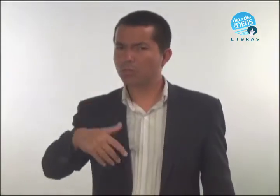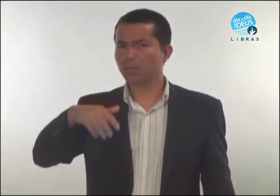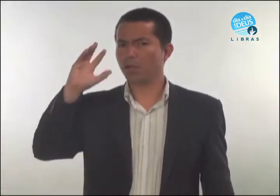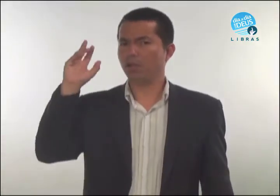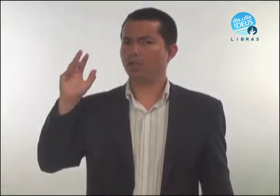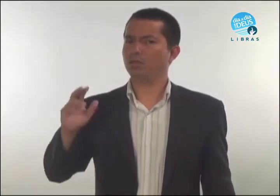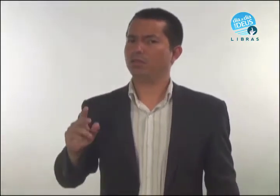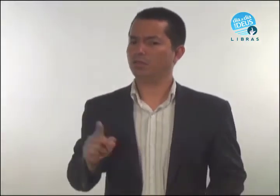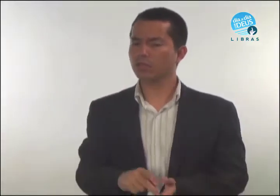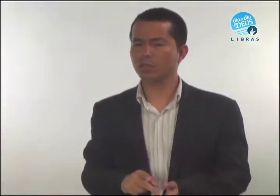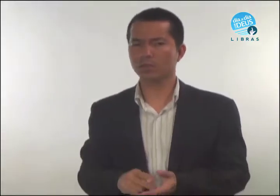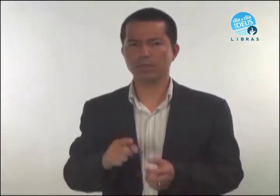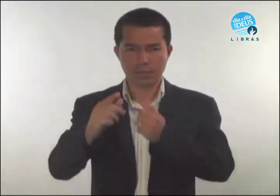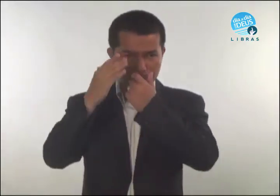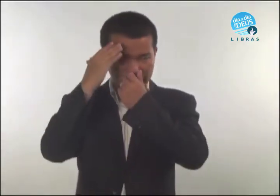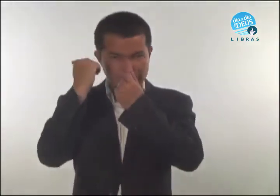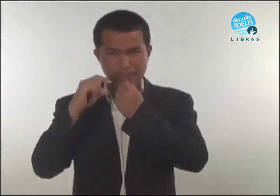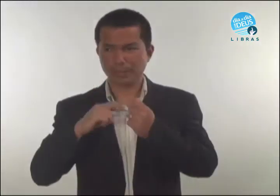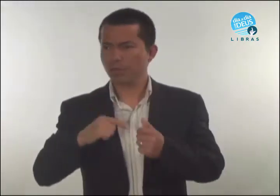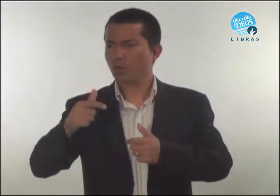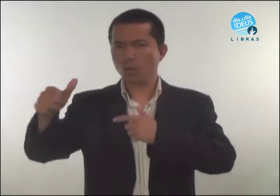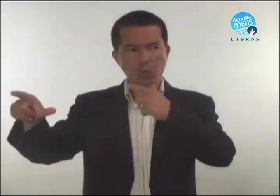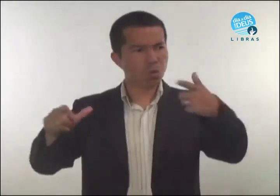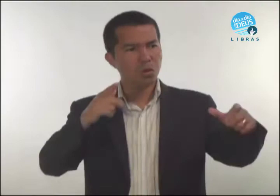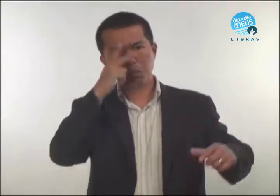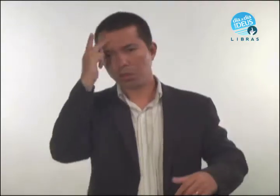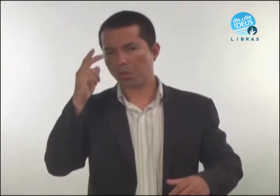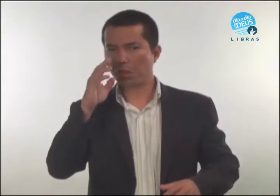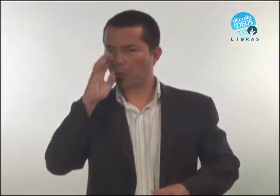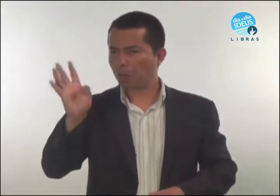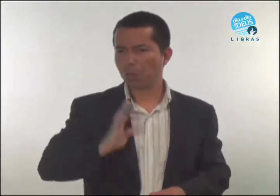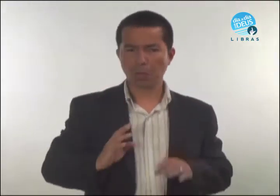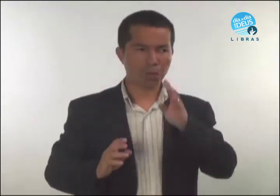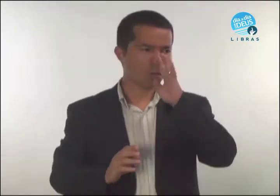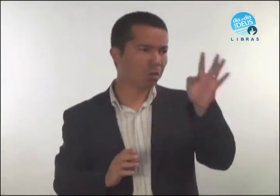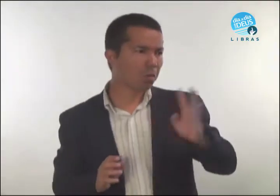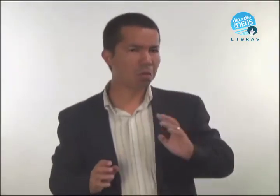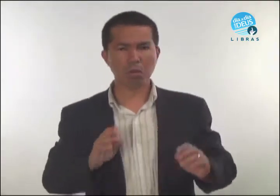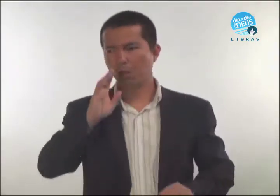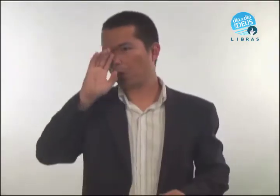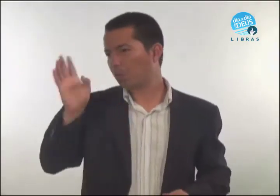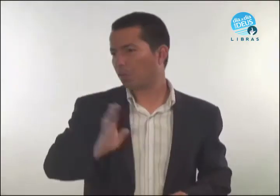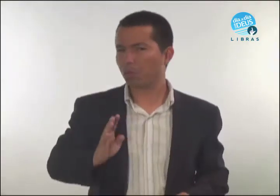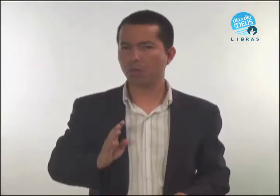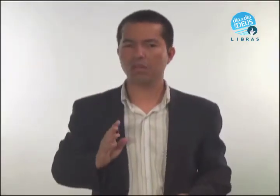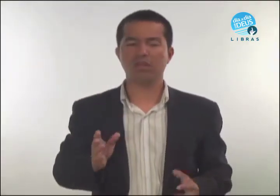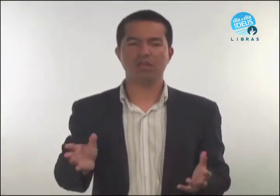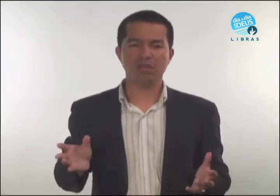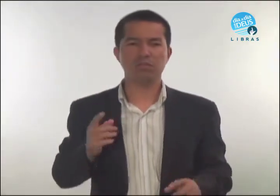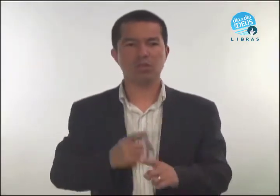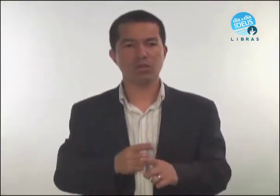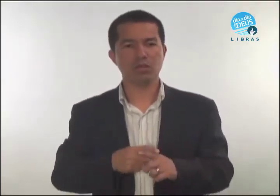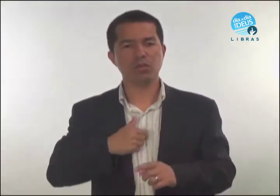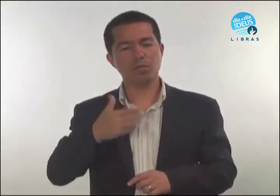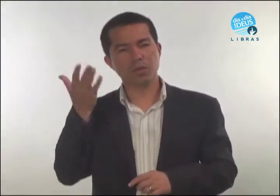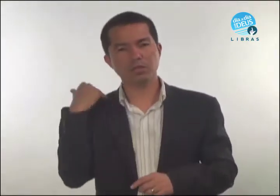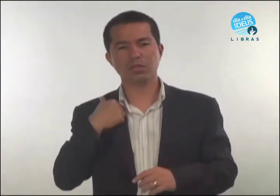críticas mais veementes que eu recebi quando a divulgação daquele vídeo sobre a questão política foi porque eu afirmei